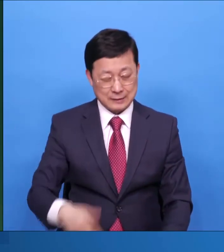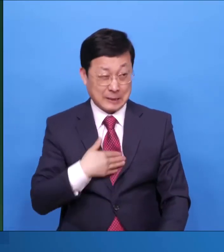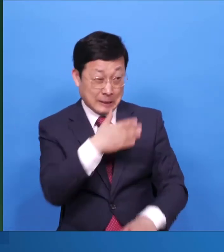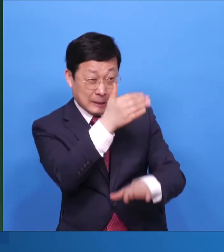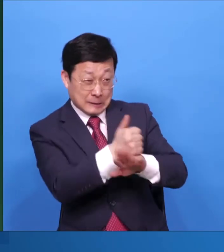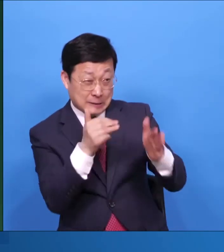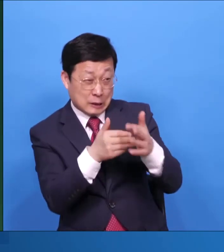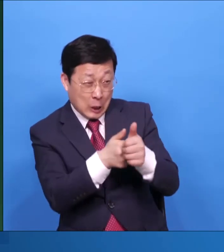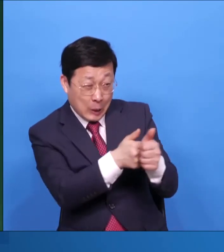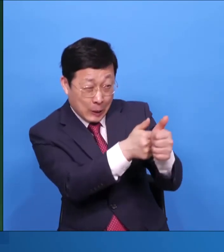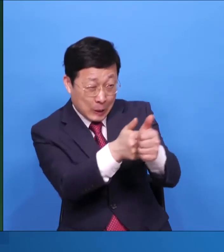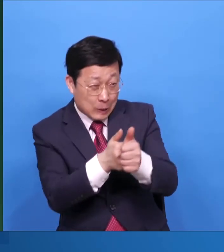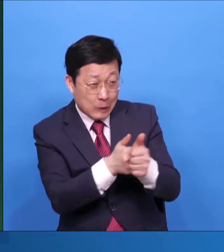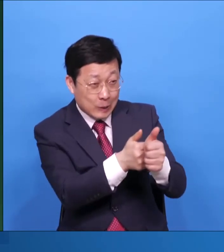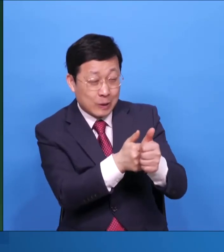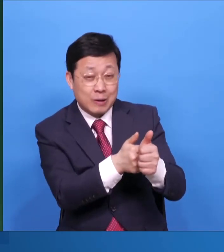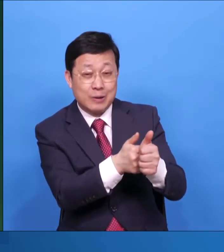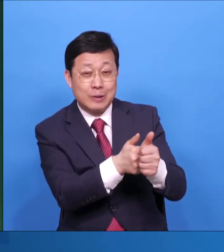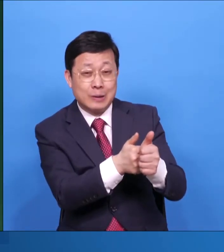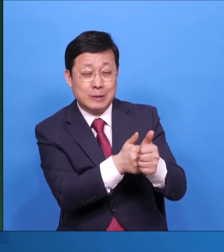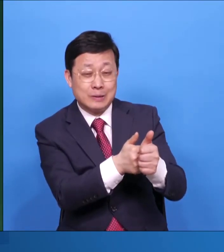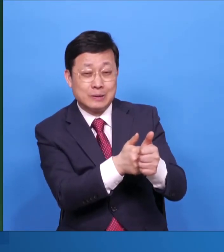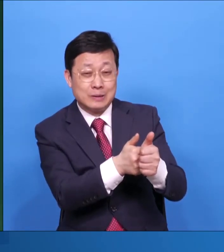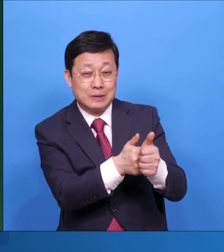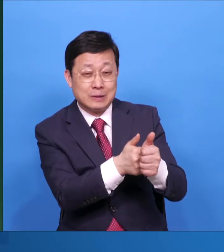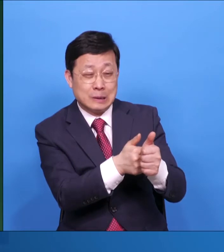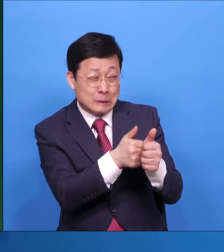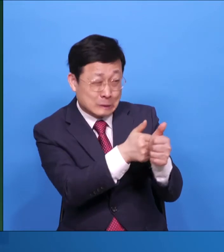Sin embargo, en ese momento, Eliseo le siguió hasta el final.